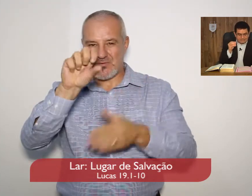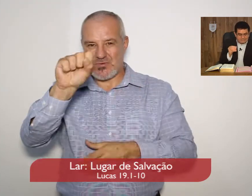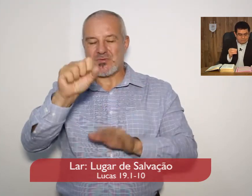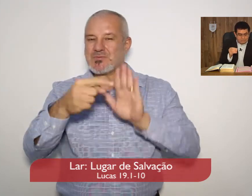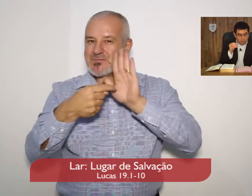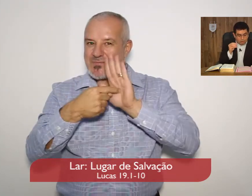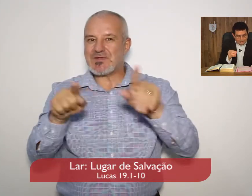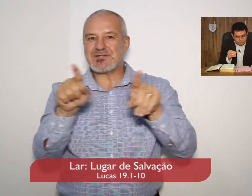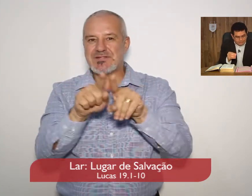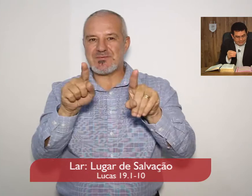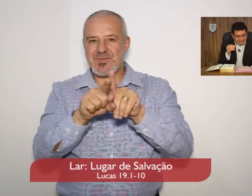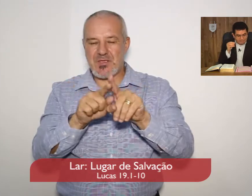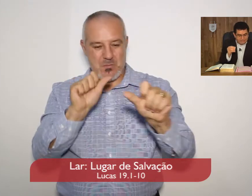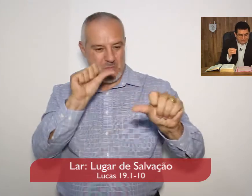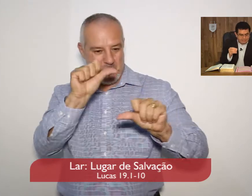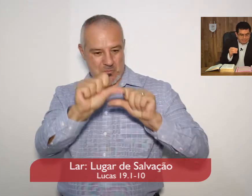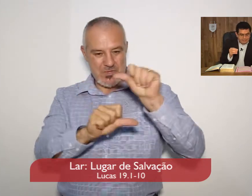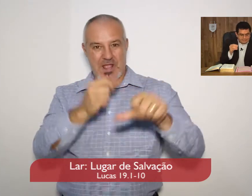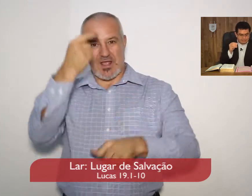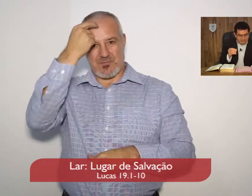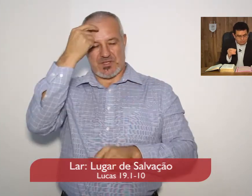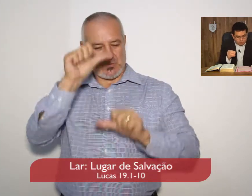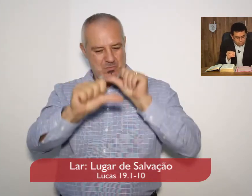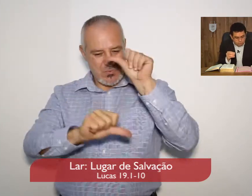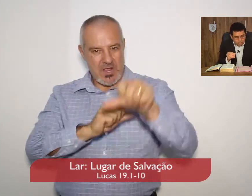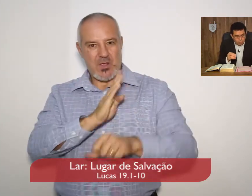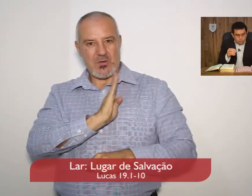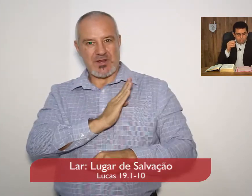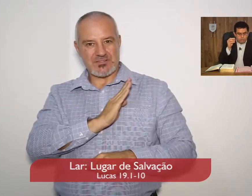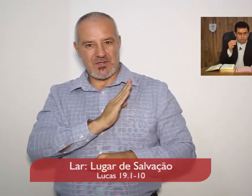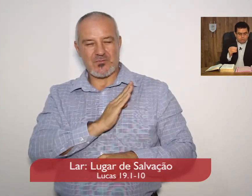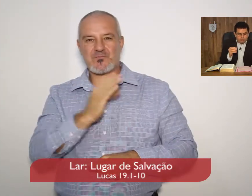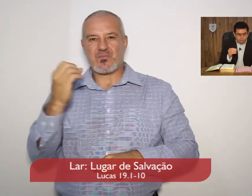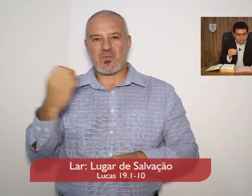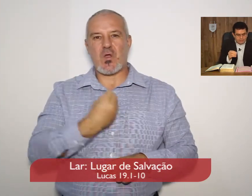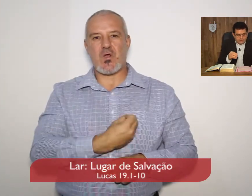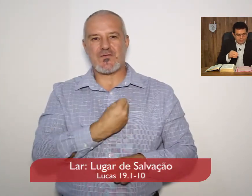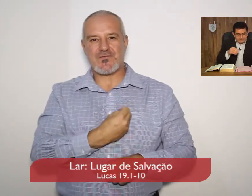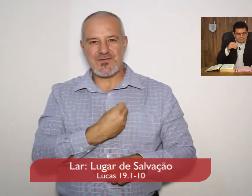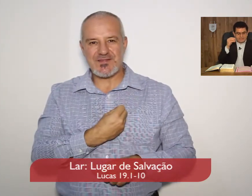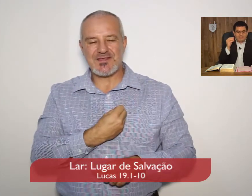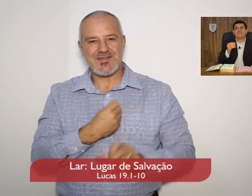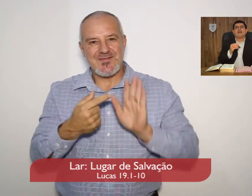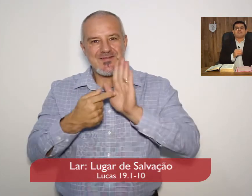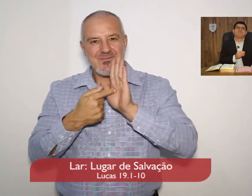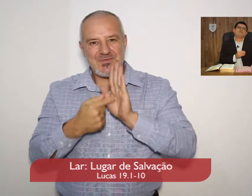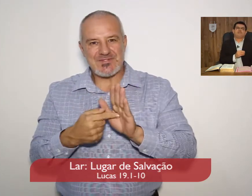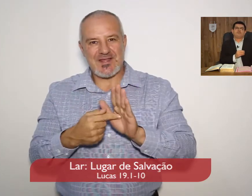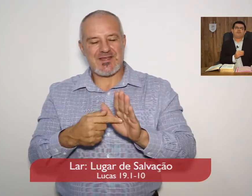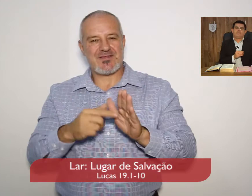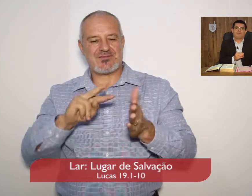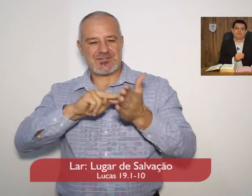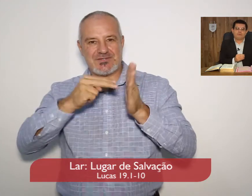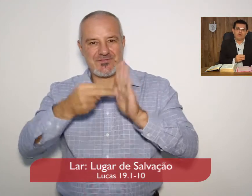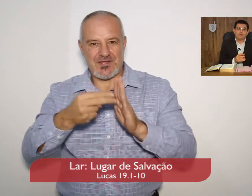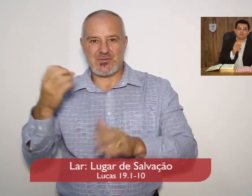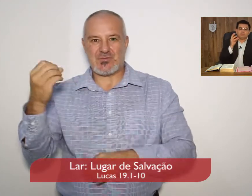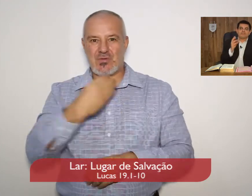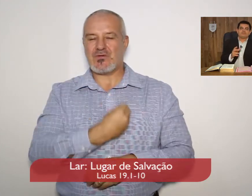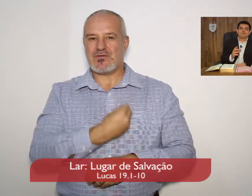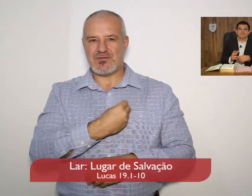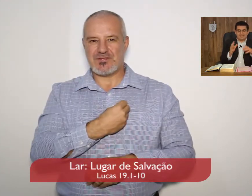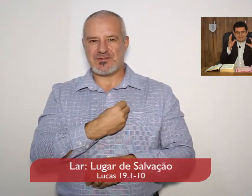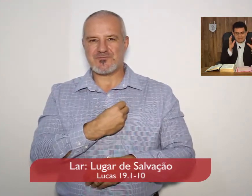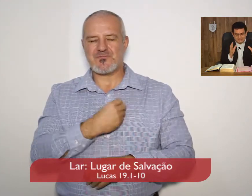pode ocasionar na vida da pessoa um novo e significativo direcionamento.